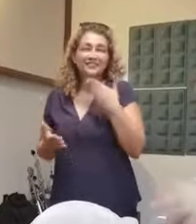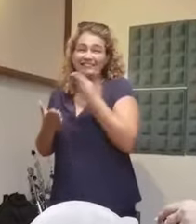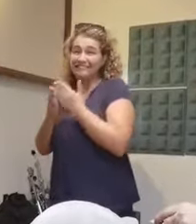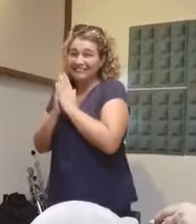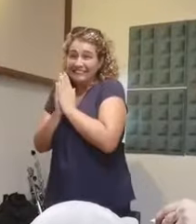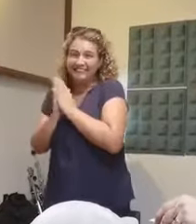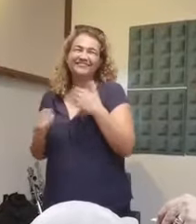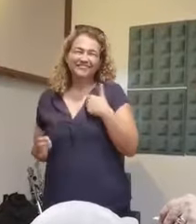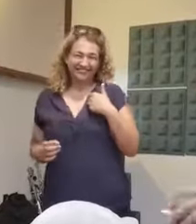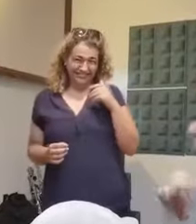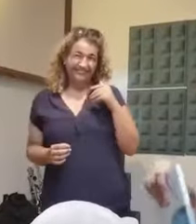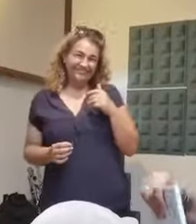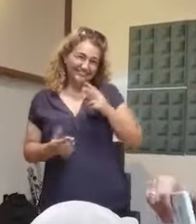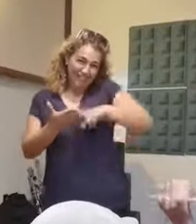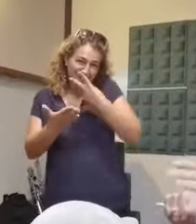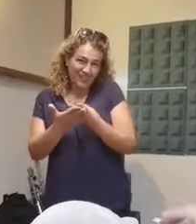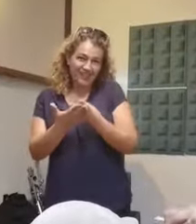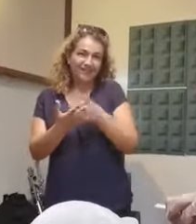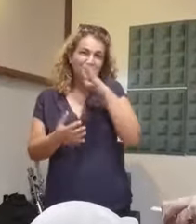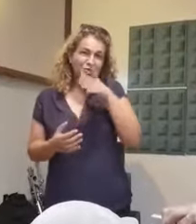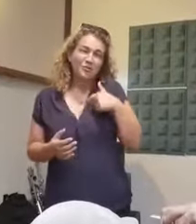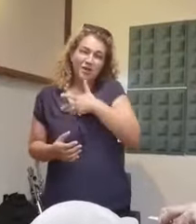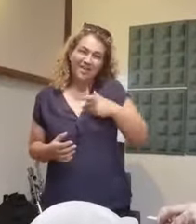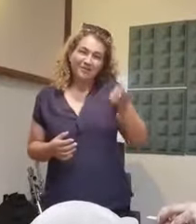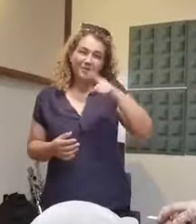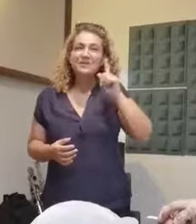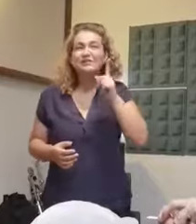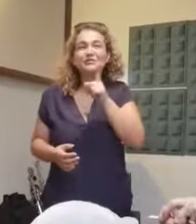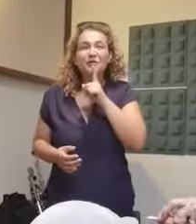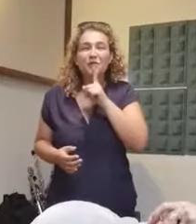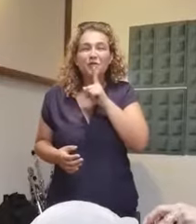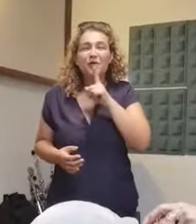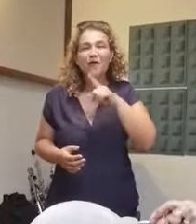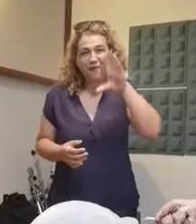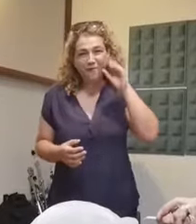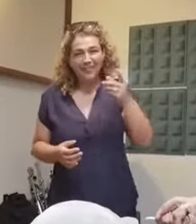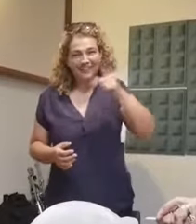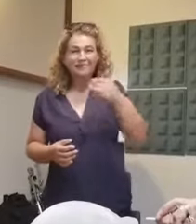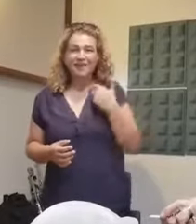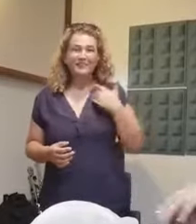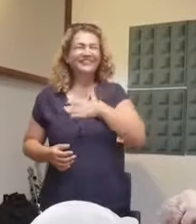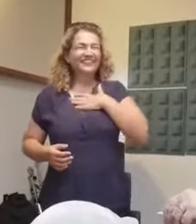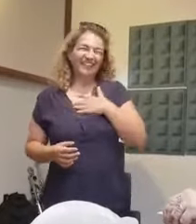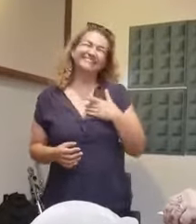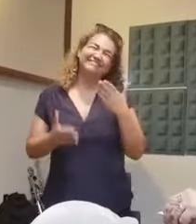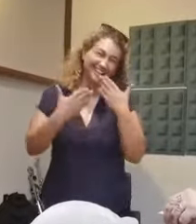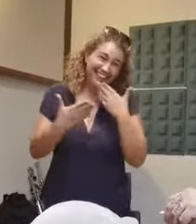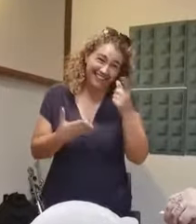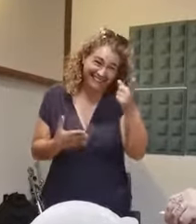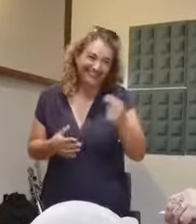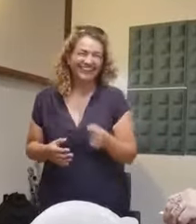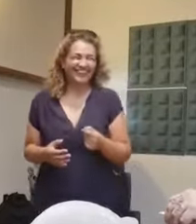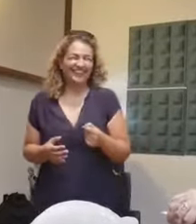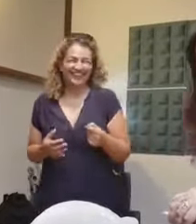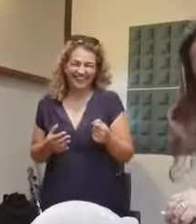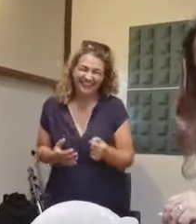traducirme para atender también a toda la diversidad que nos pudiese entender y por supuesto está encantadísimo, así que muchas gracias, Ari.